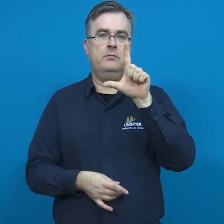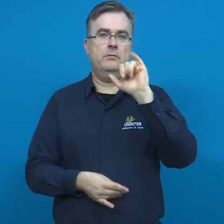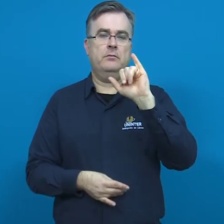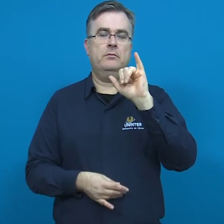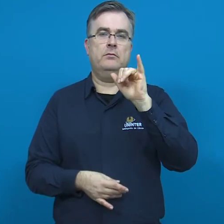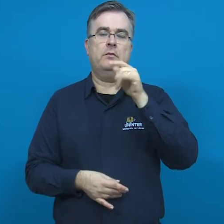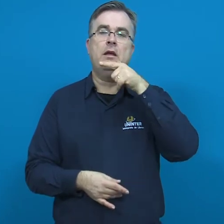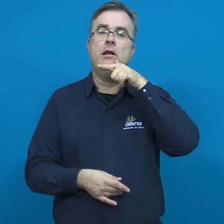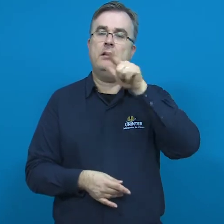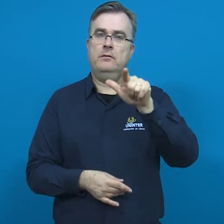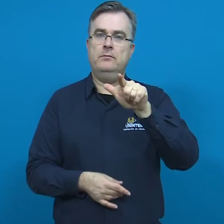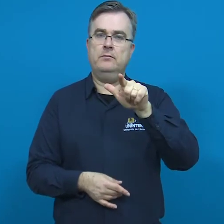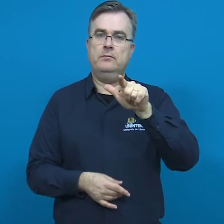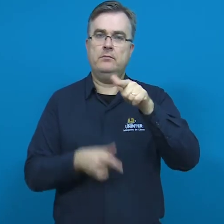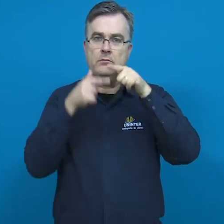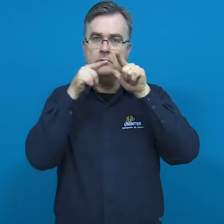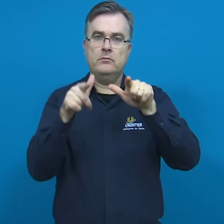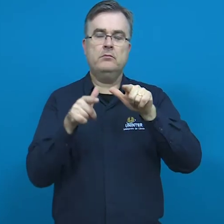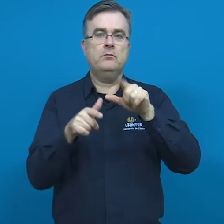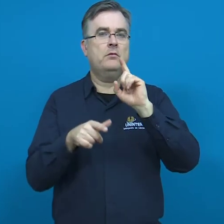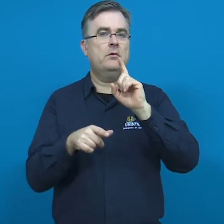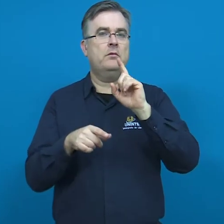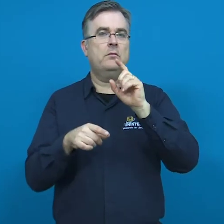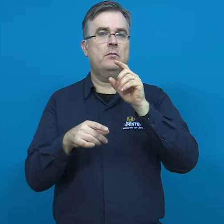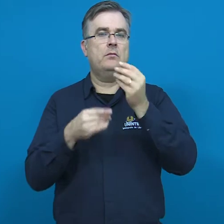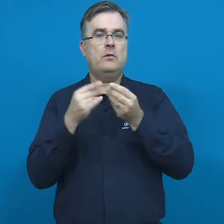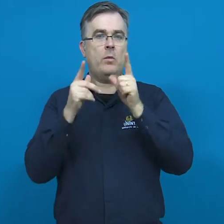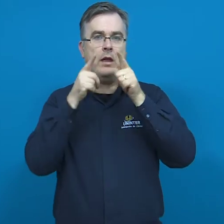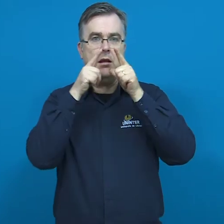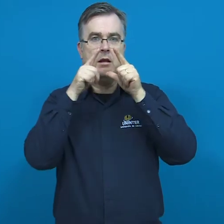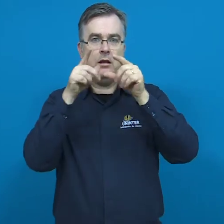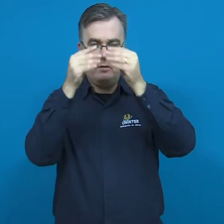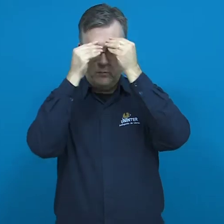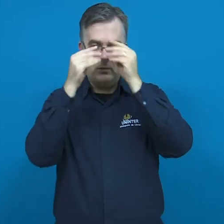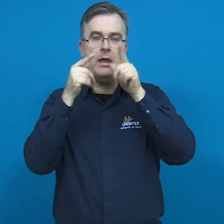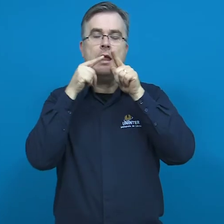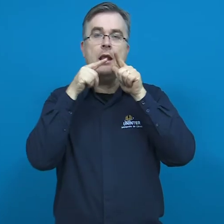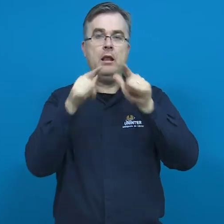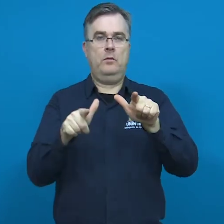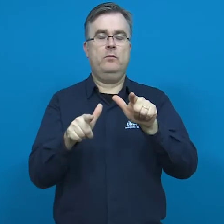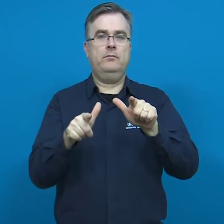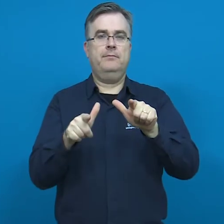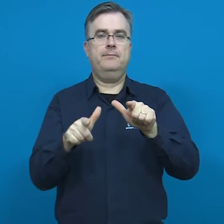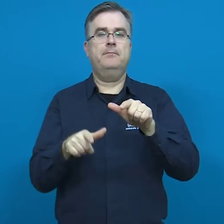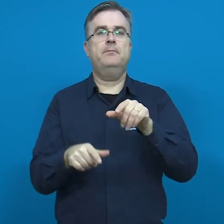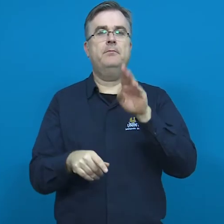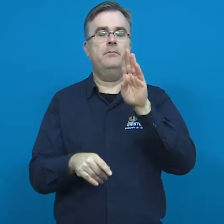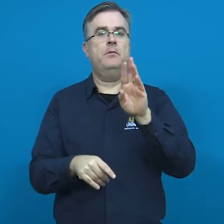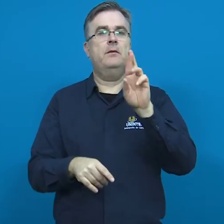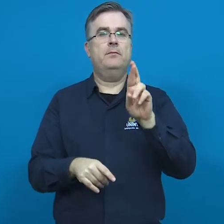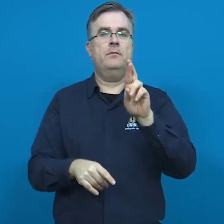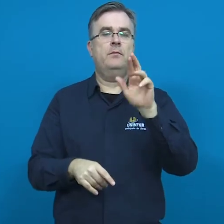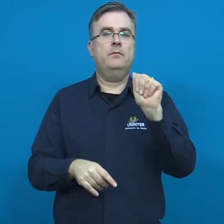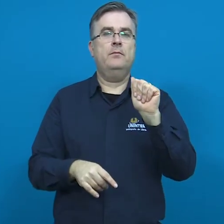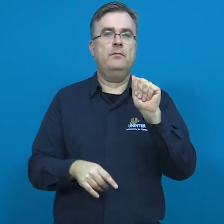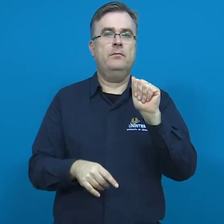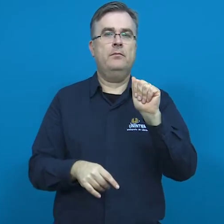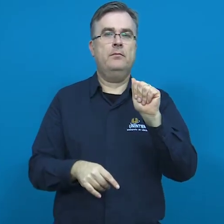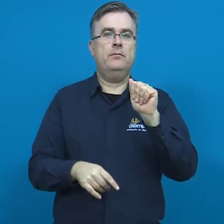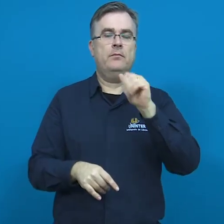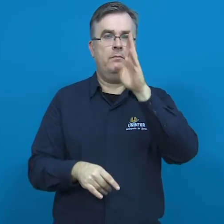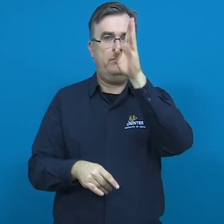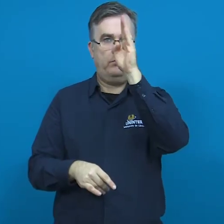L-I-B-R-A-S. L-I é língua, não é linguagem, é diferente. Então, é língua.